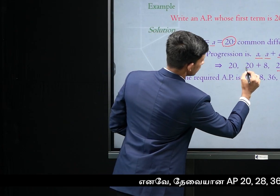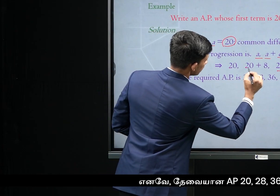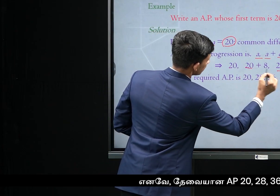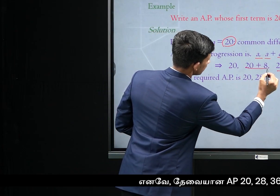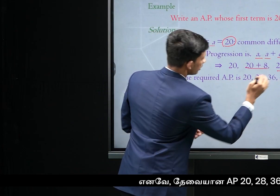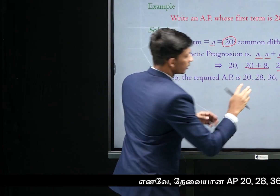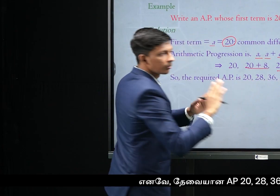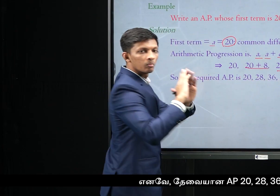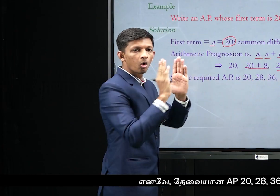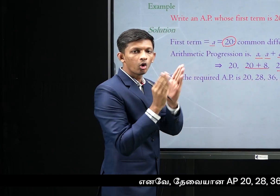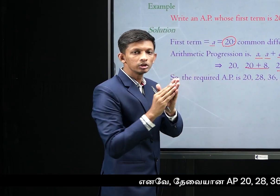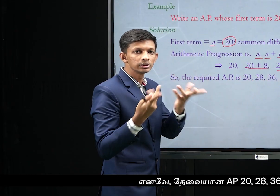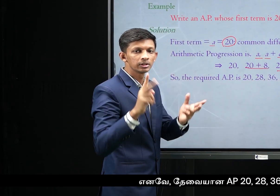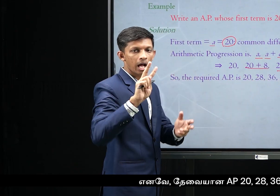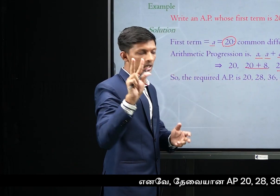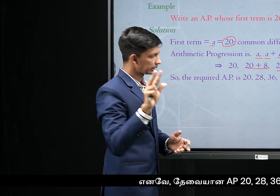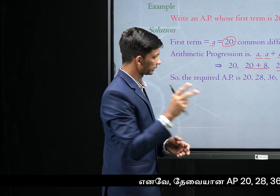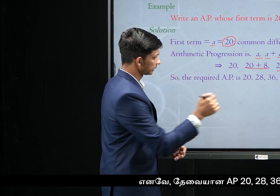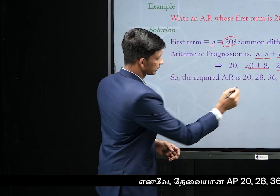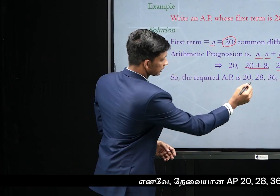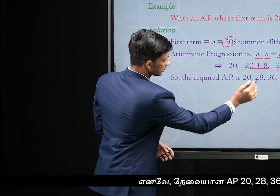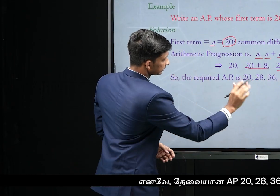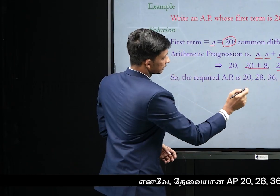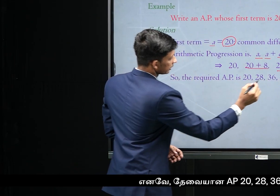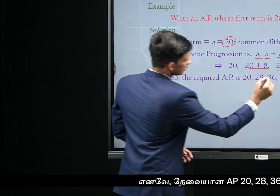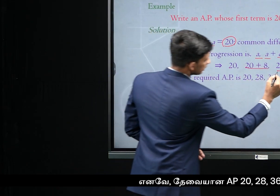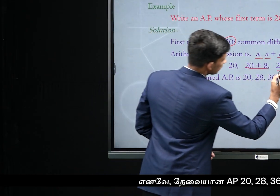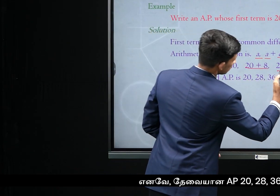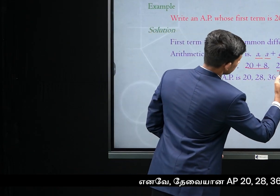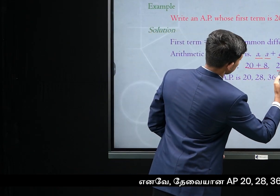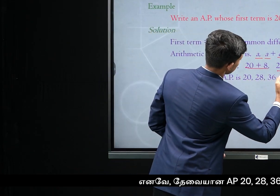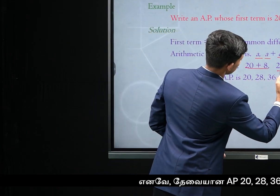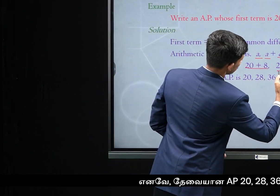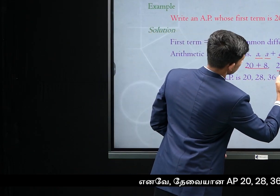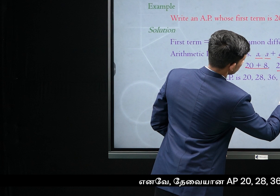44.